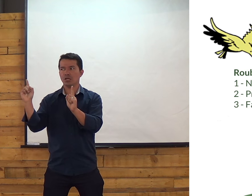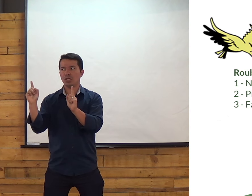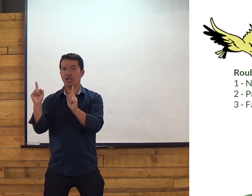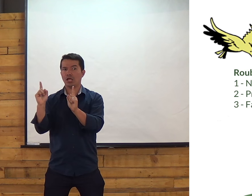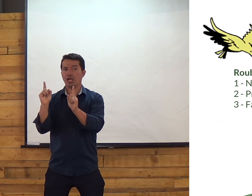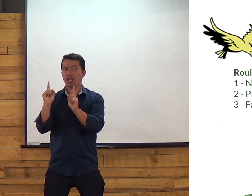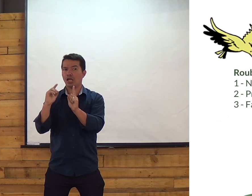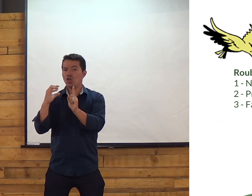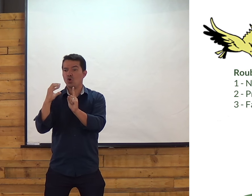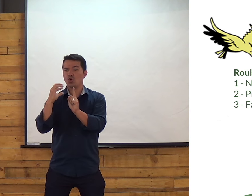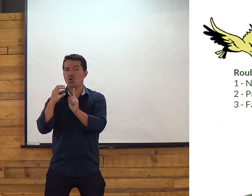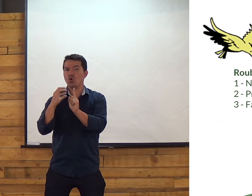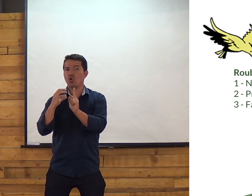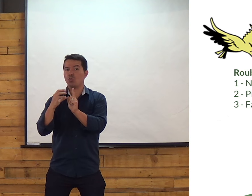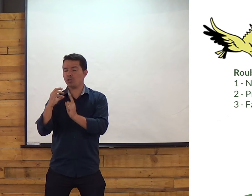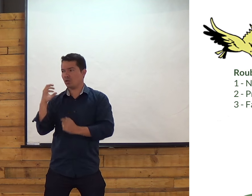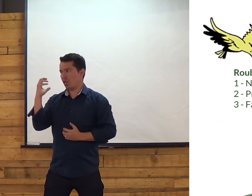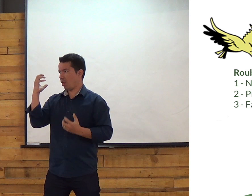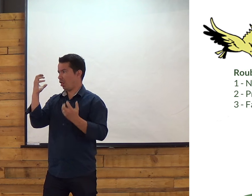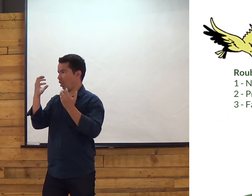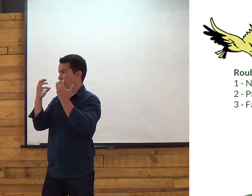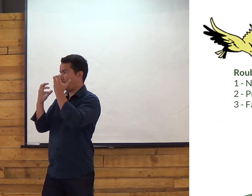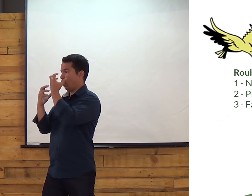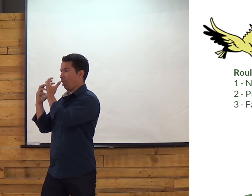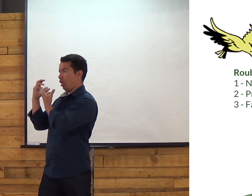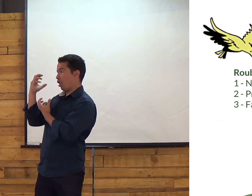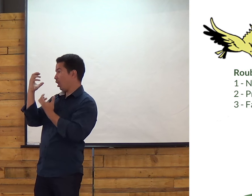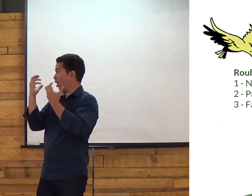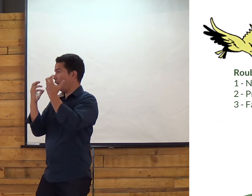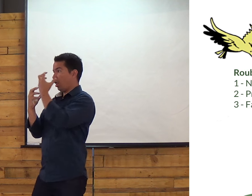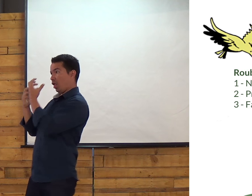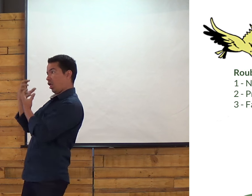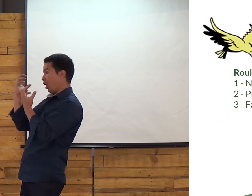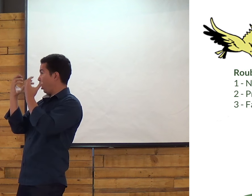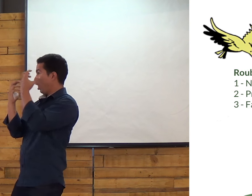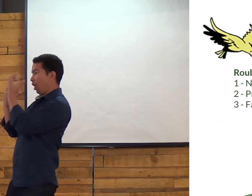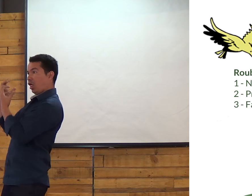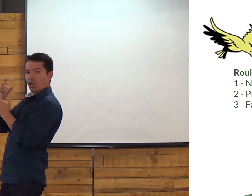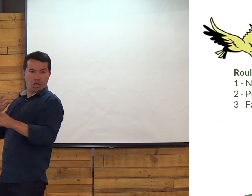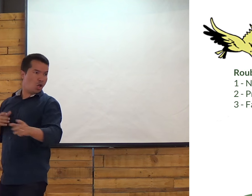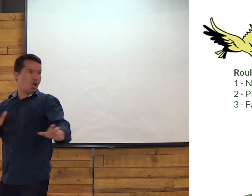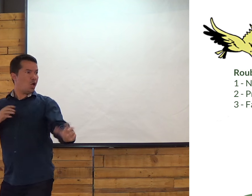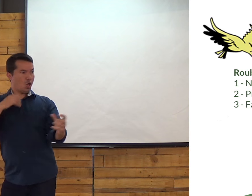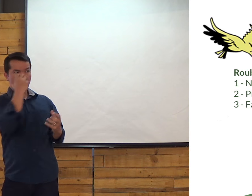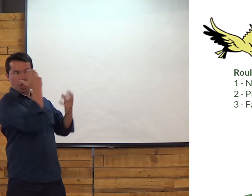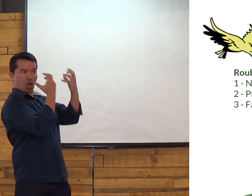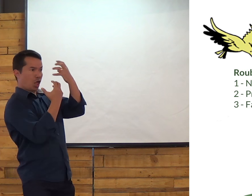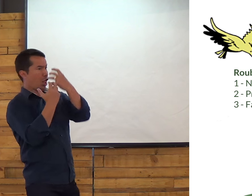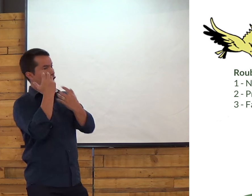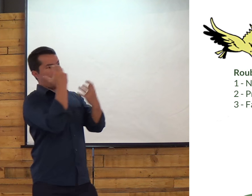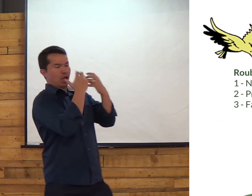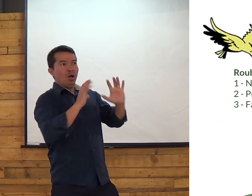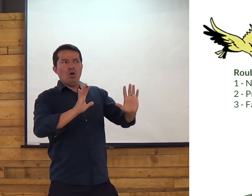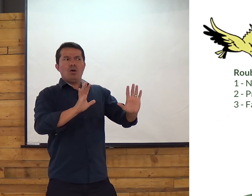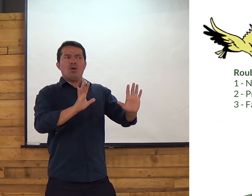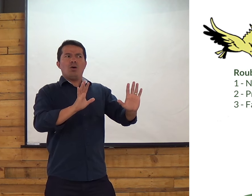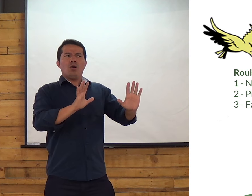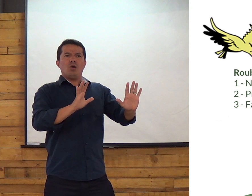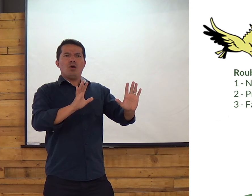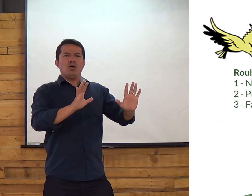aprende, e você sabe que no momento em que você está sozinho, muitas coisas podem querer te aliciar, te seduzir.